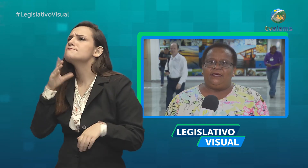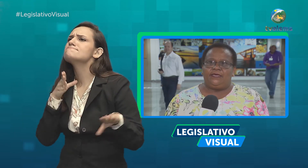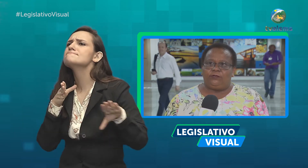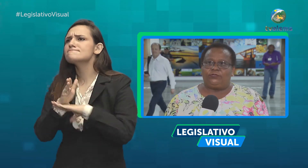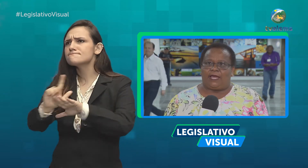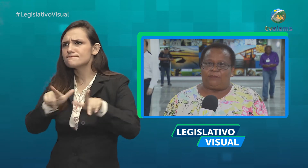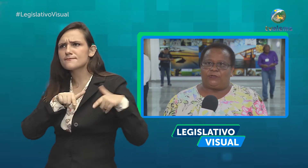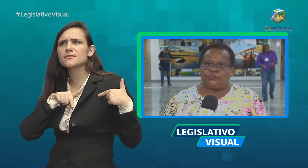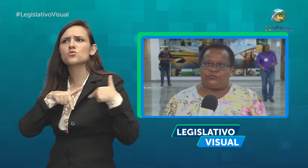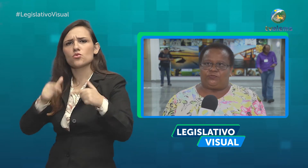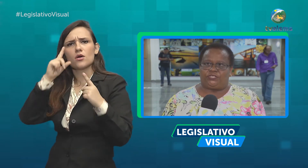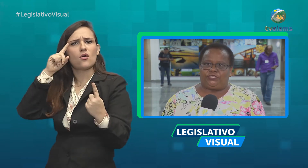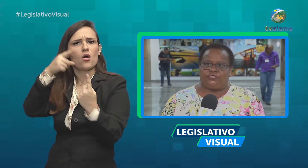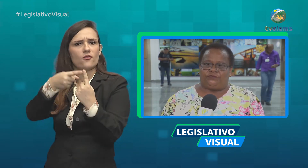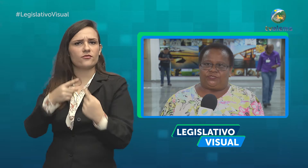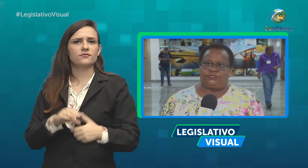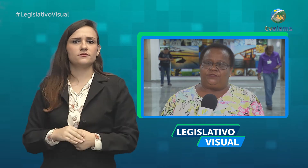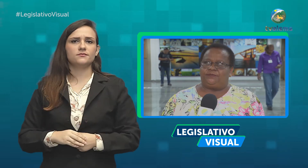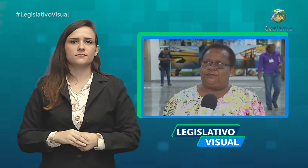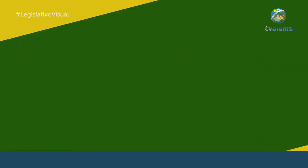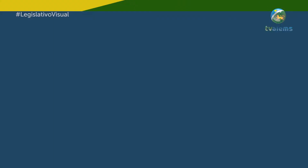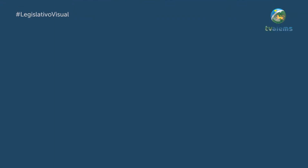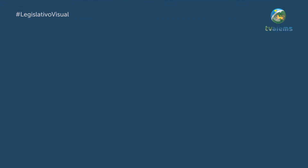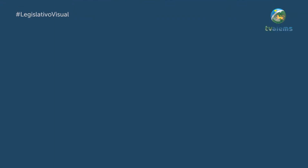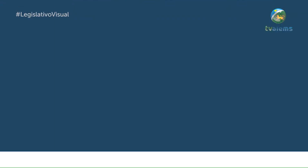interesse e lutar pelos seus objetivos.